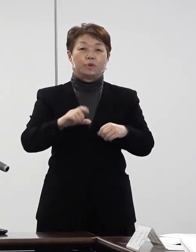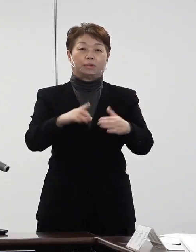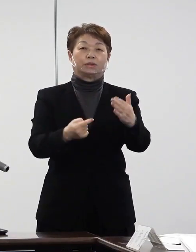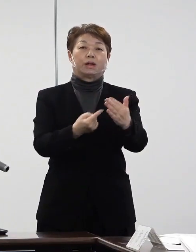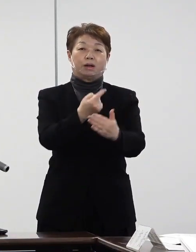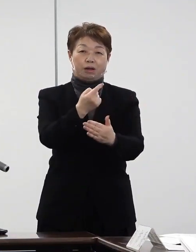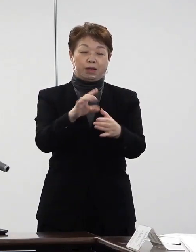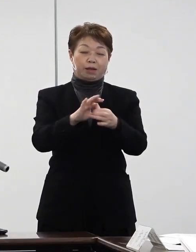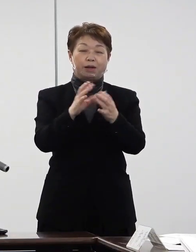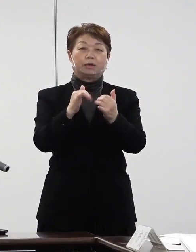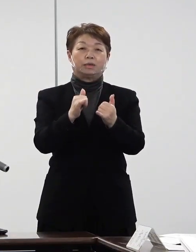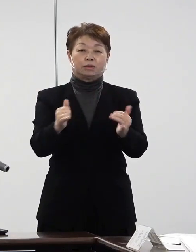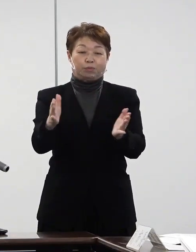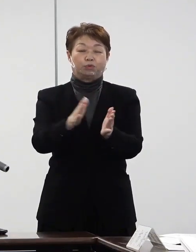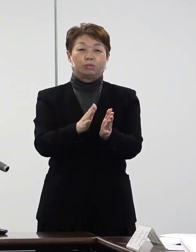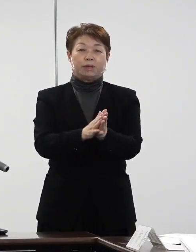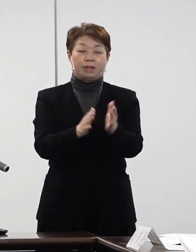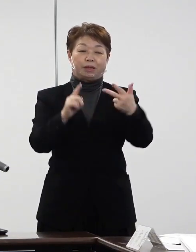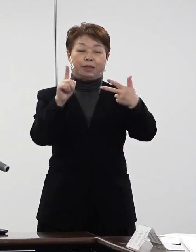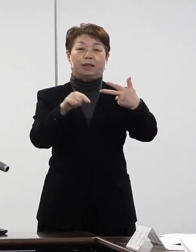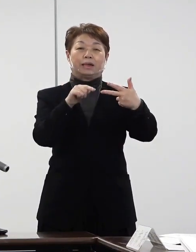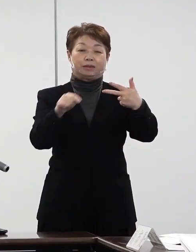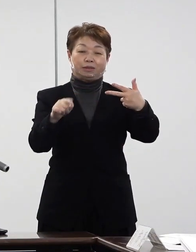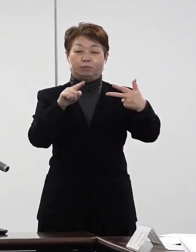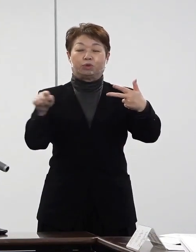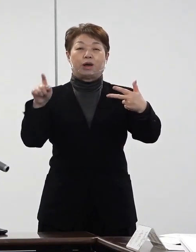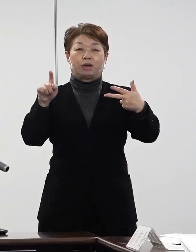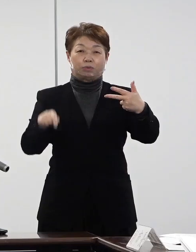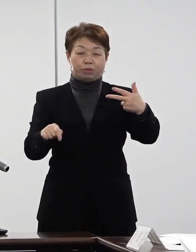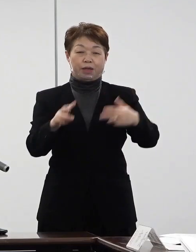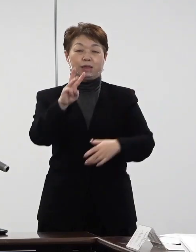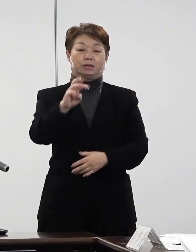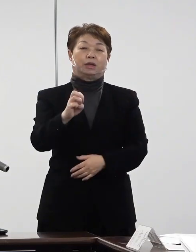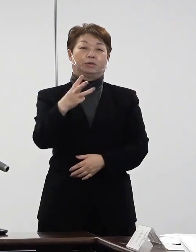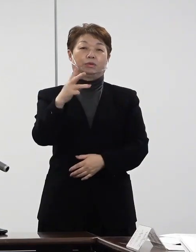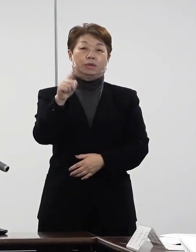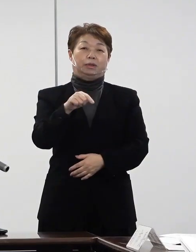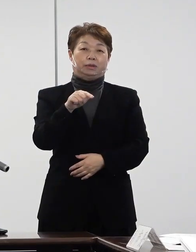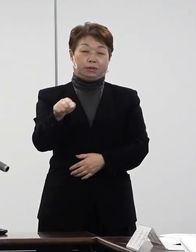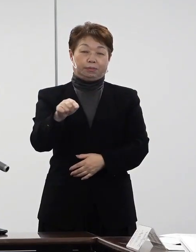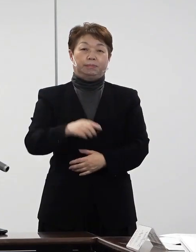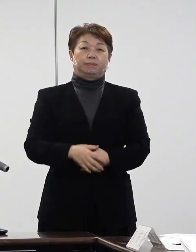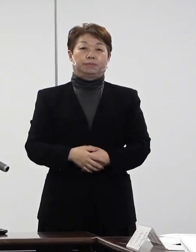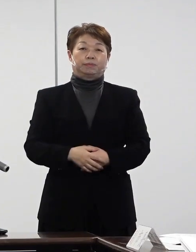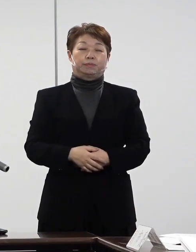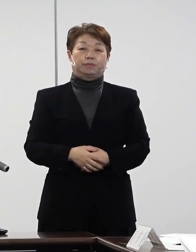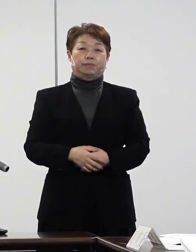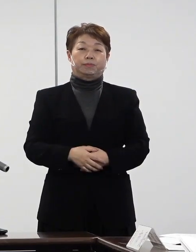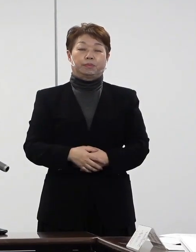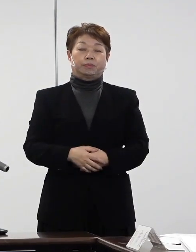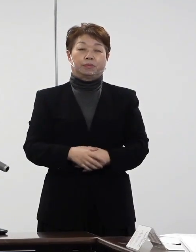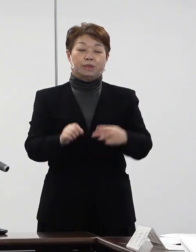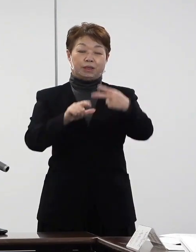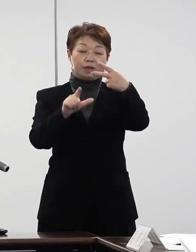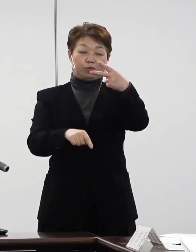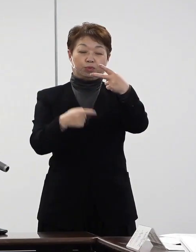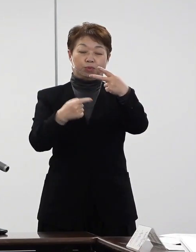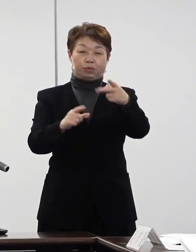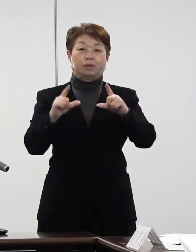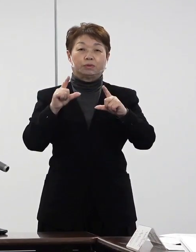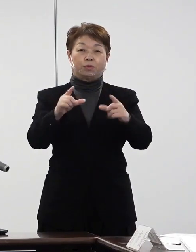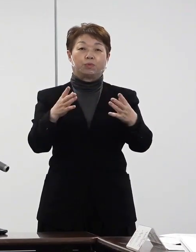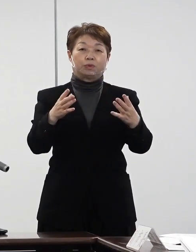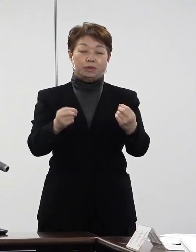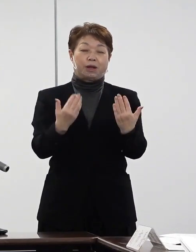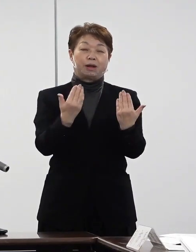で関連の方を含め7名増加し33名、同じく2月1日に公表